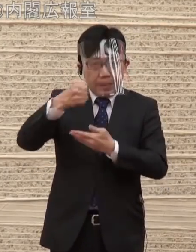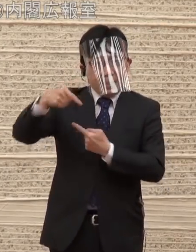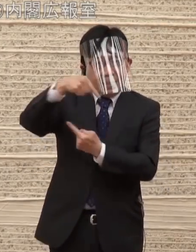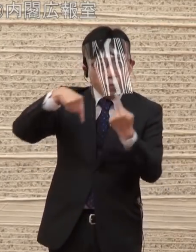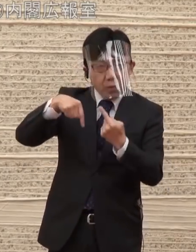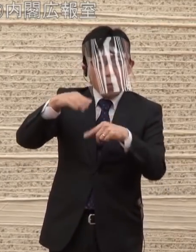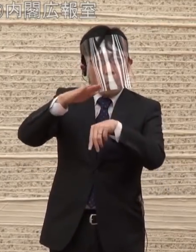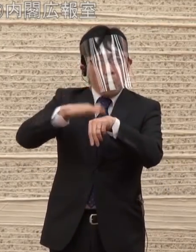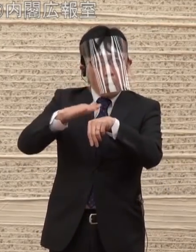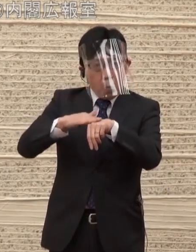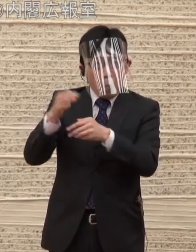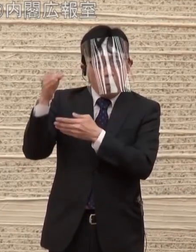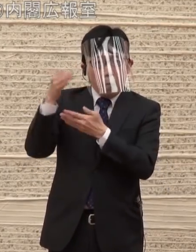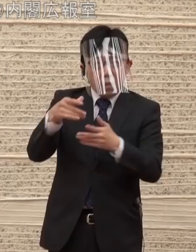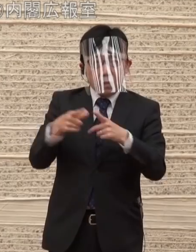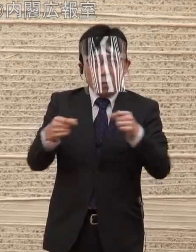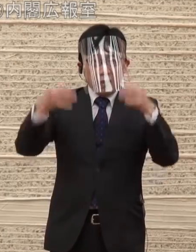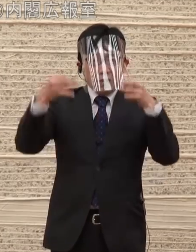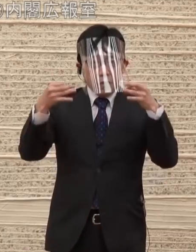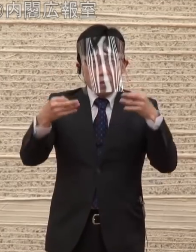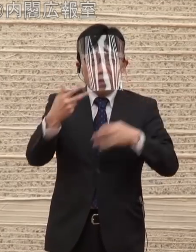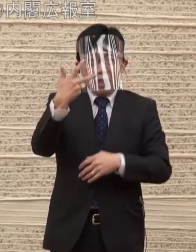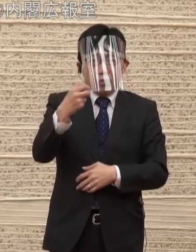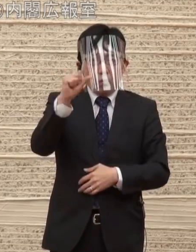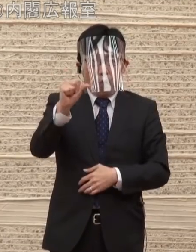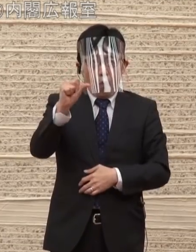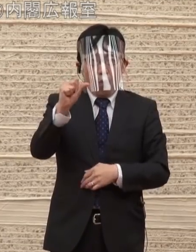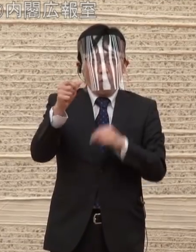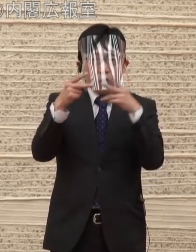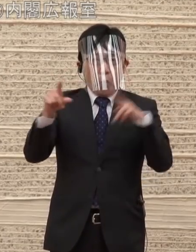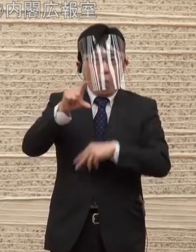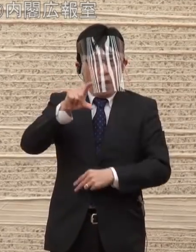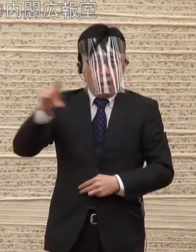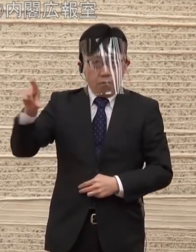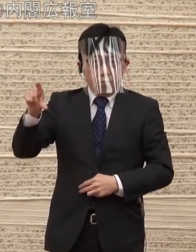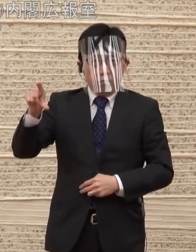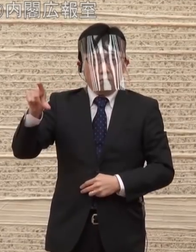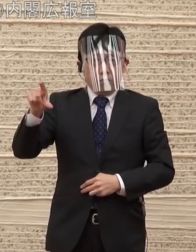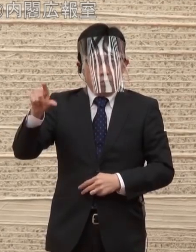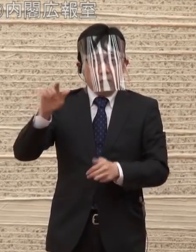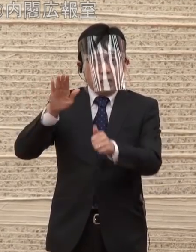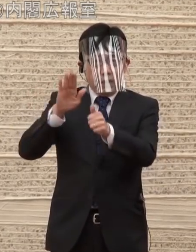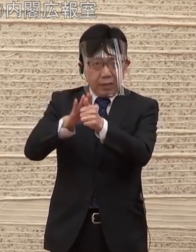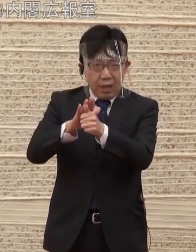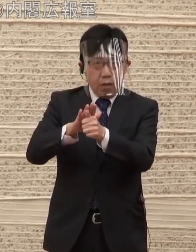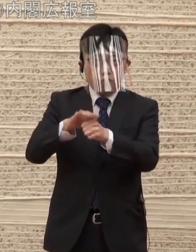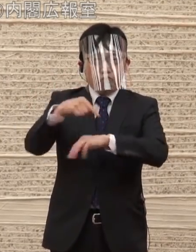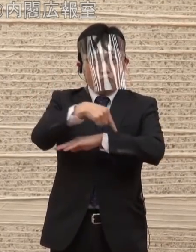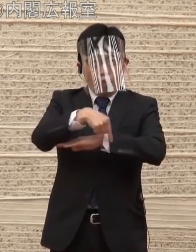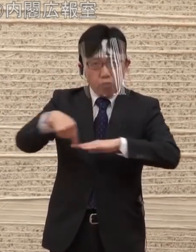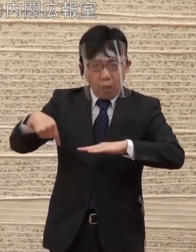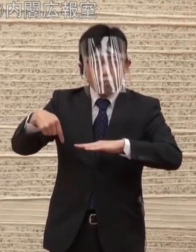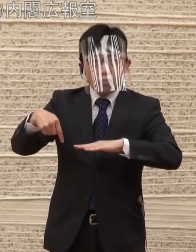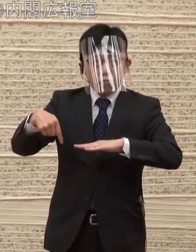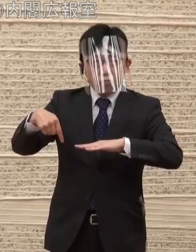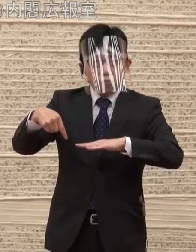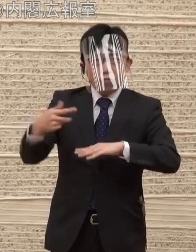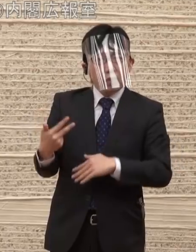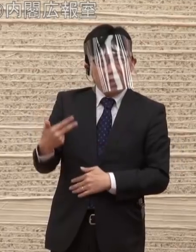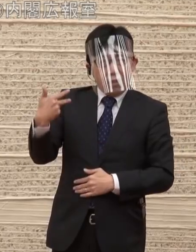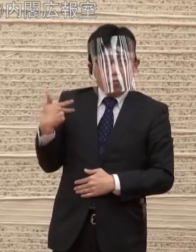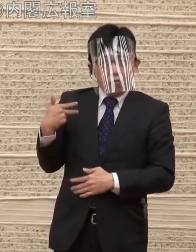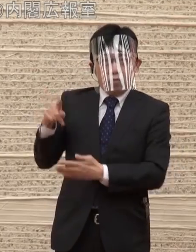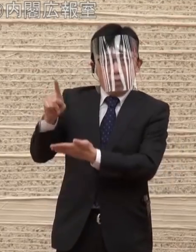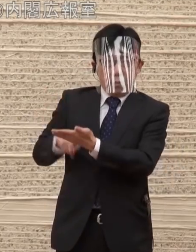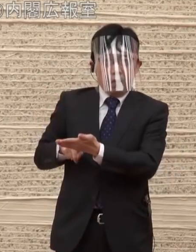総額なあ15兆円のあったなぁ線プログラムを先週決定